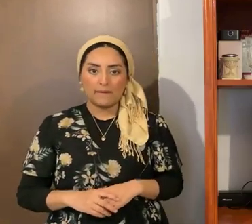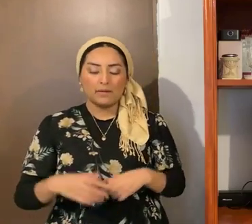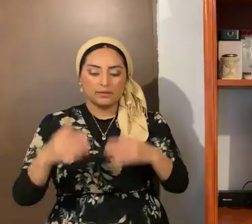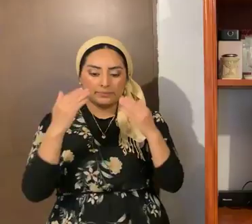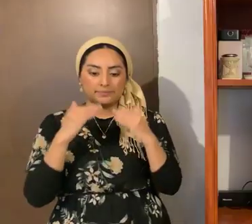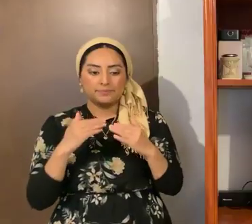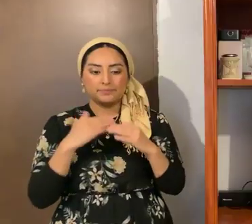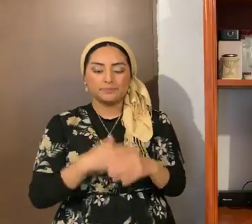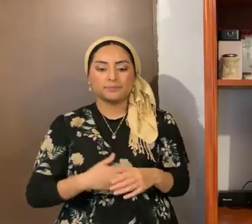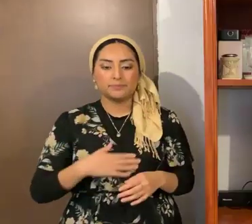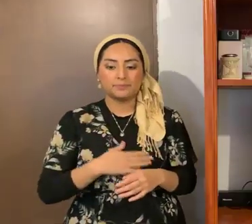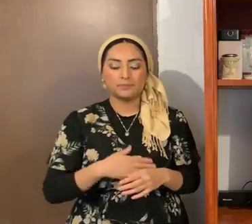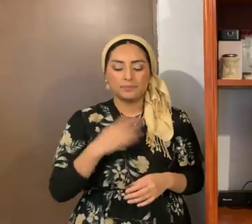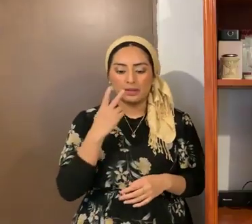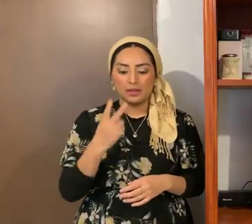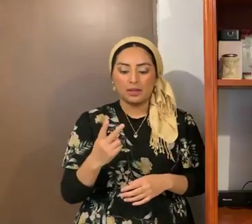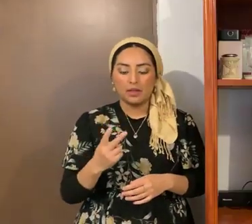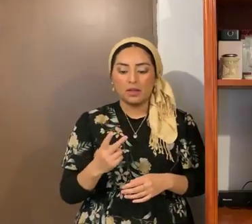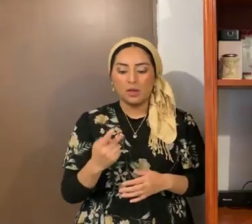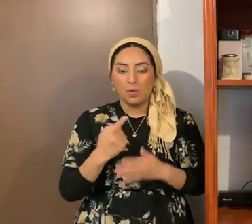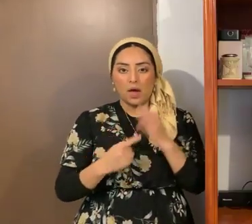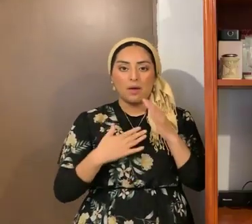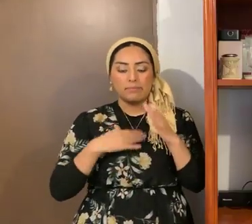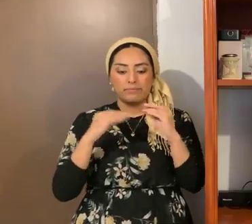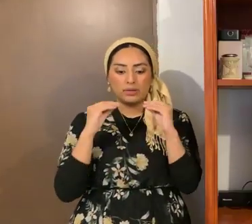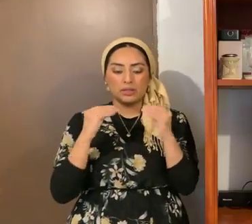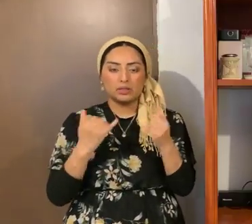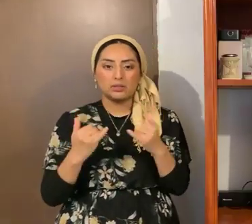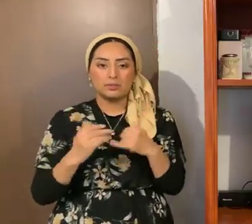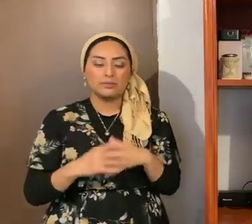Ahora, fíjense qué paradoja lo que voy a explicar ahorita.